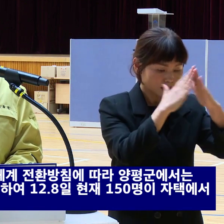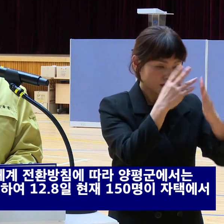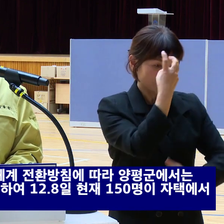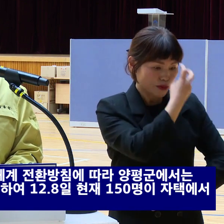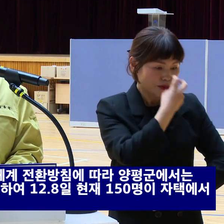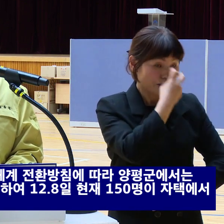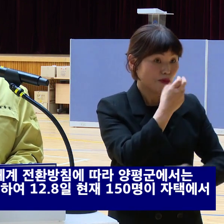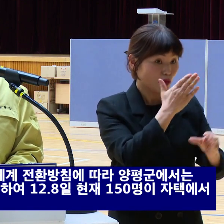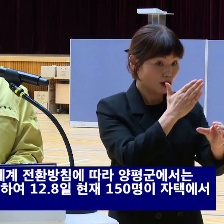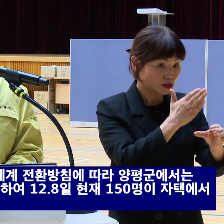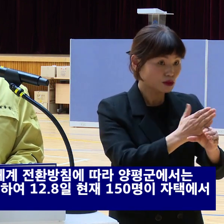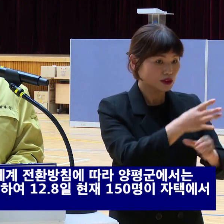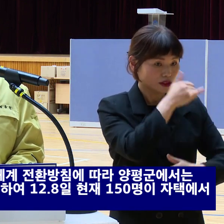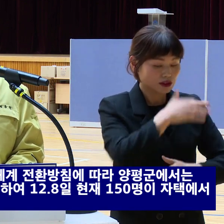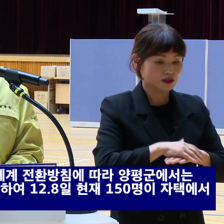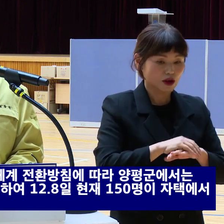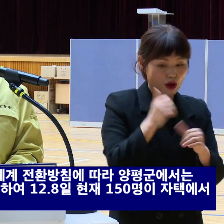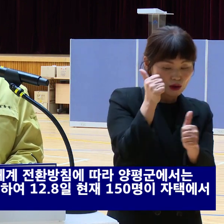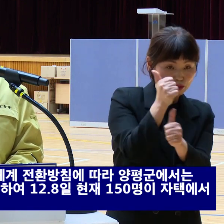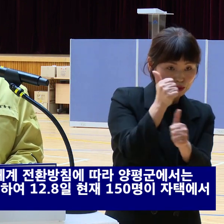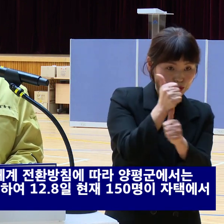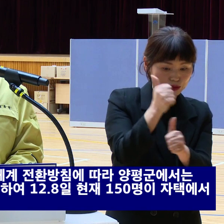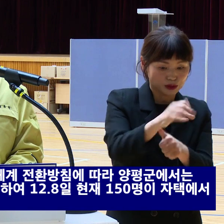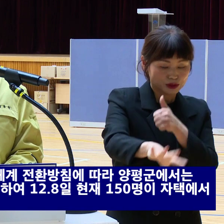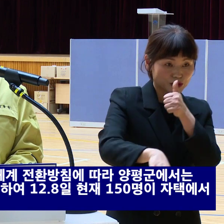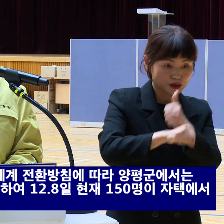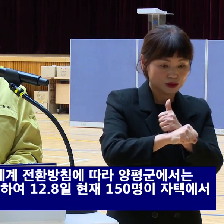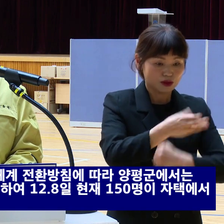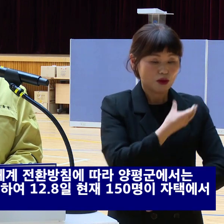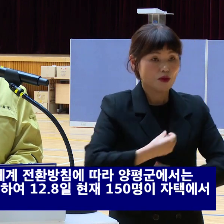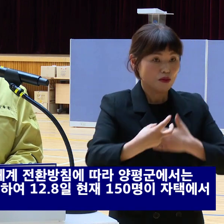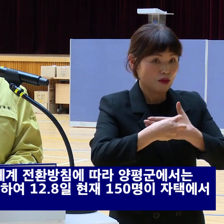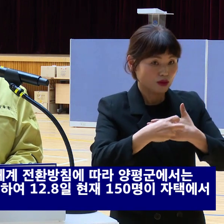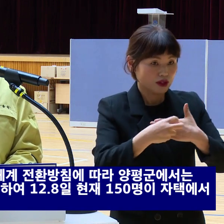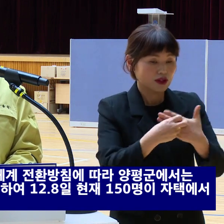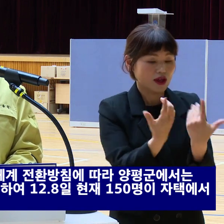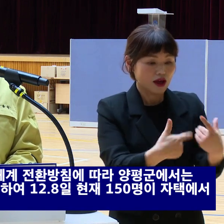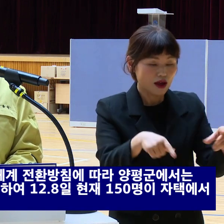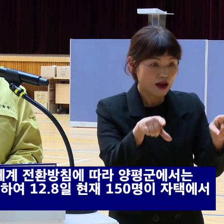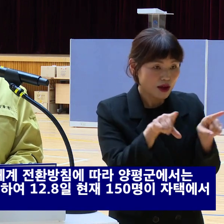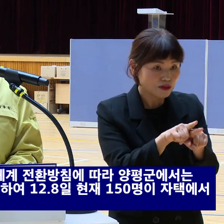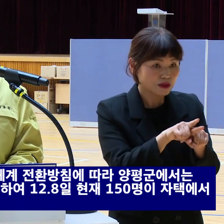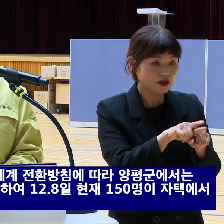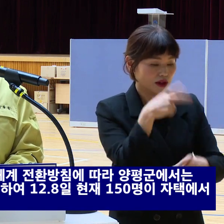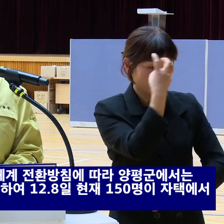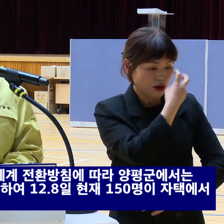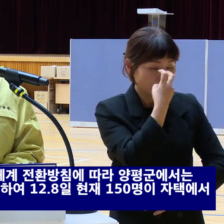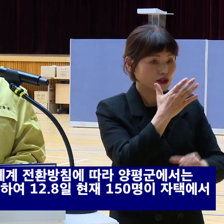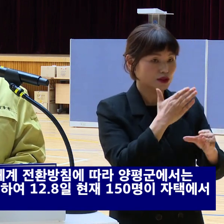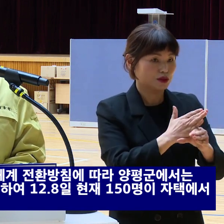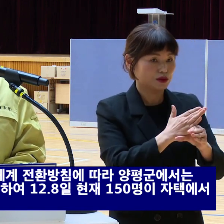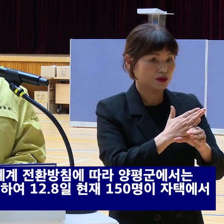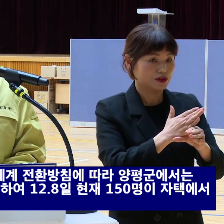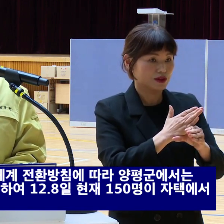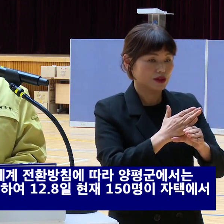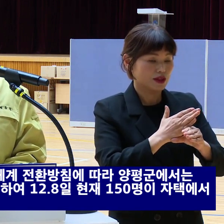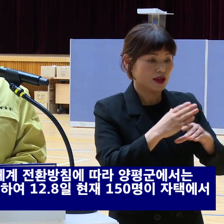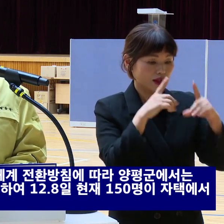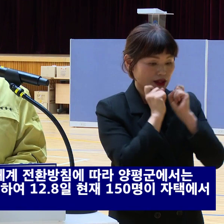재택치료 추진단을 개편하여 12월 8일 현재 150명이 자택에서 회복